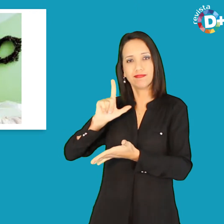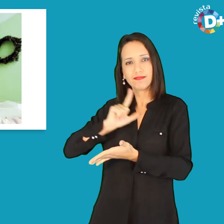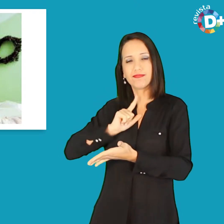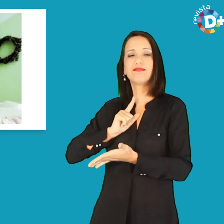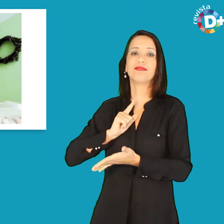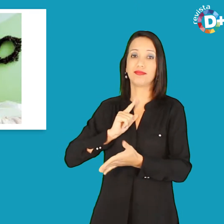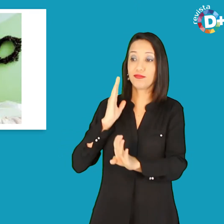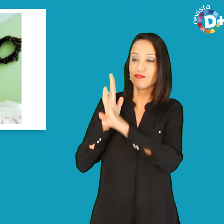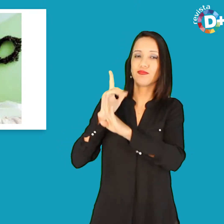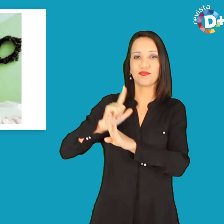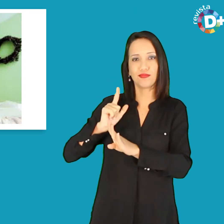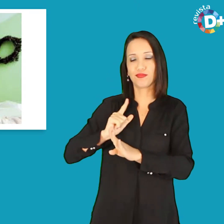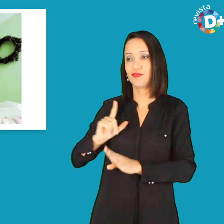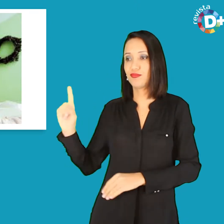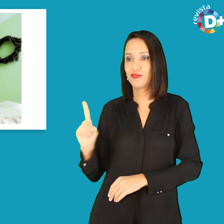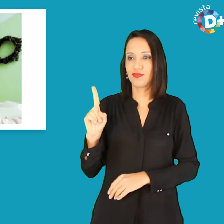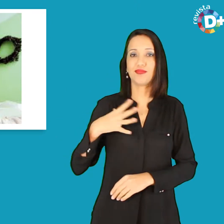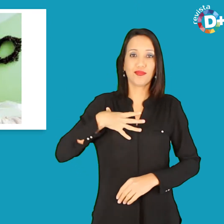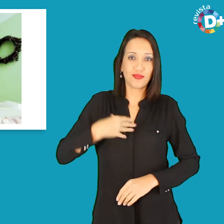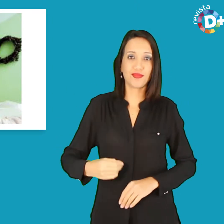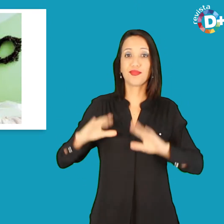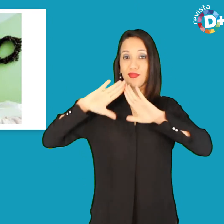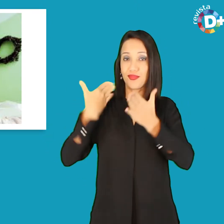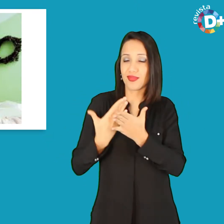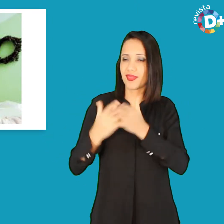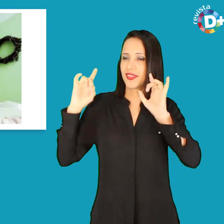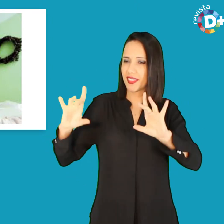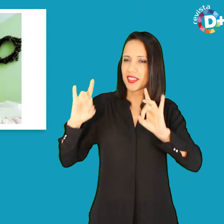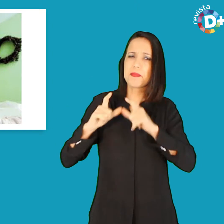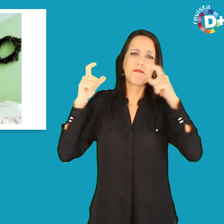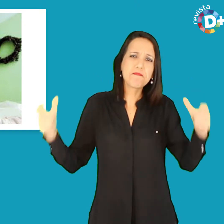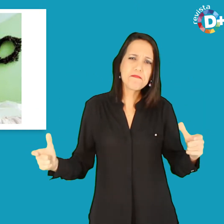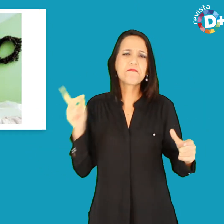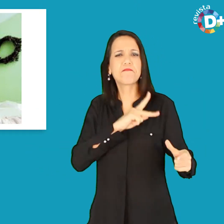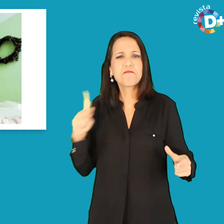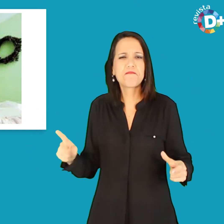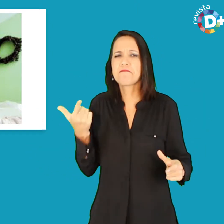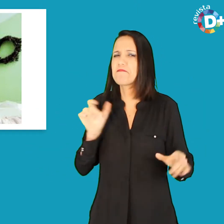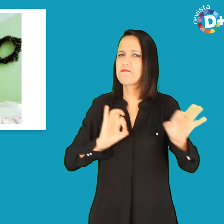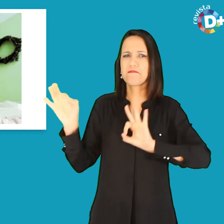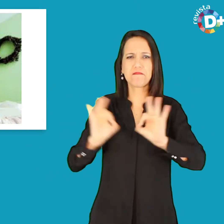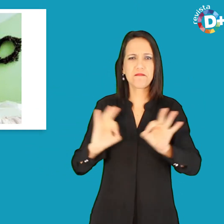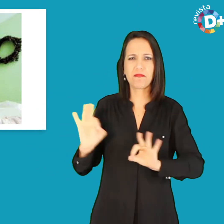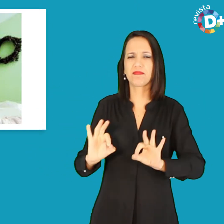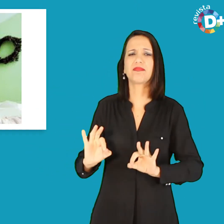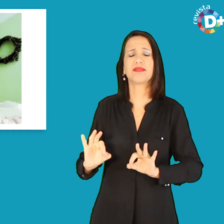estudar em escolas especiais, mas a maioria dos professores era despreparada. Eu levava livros sobre o